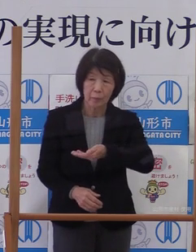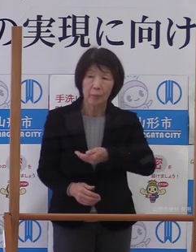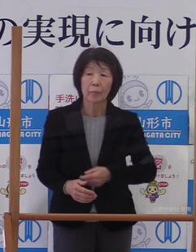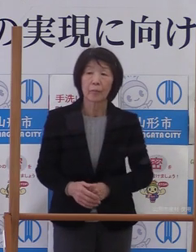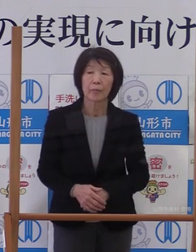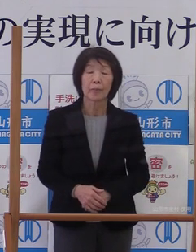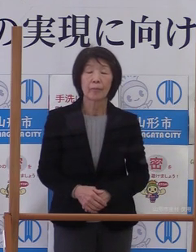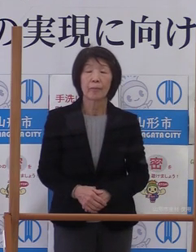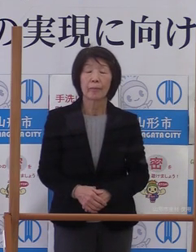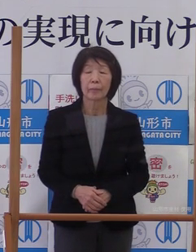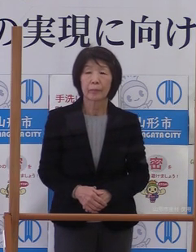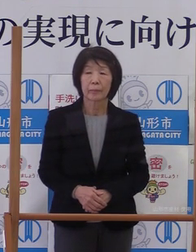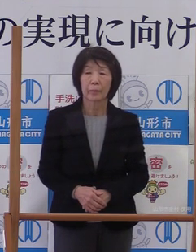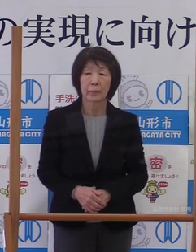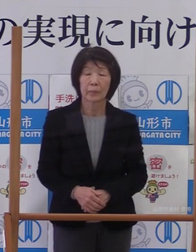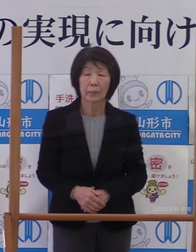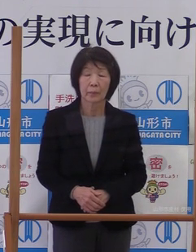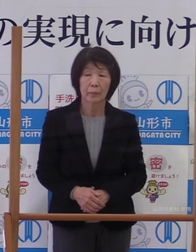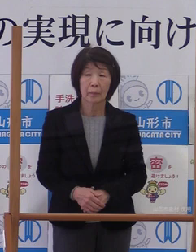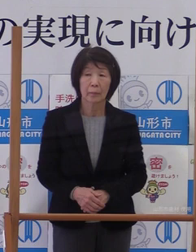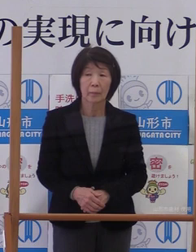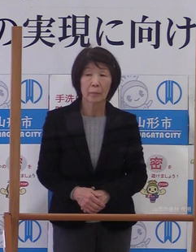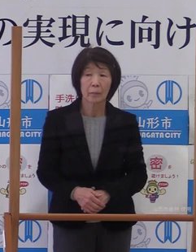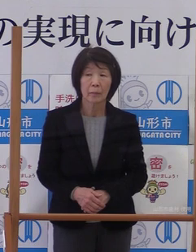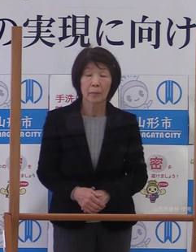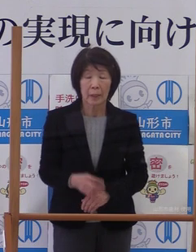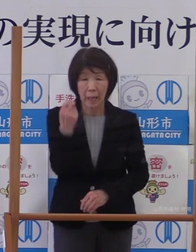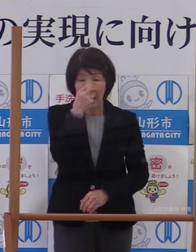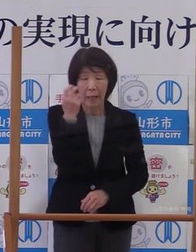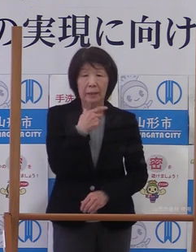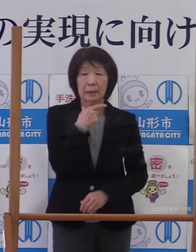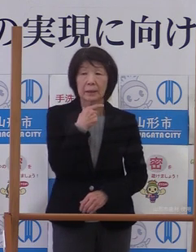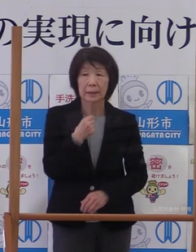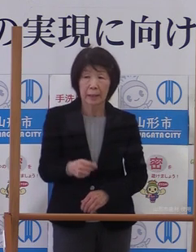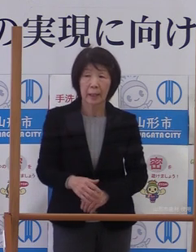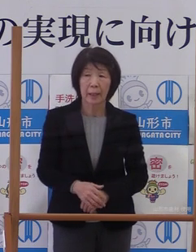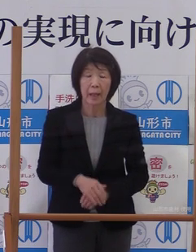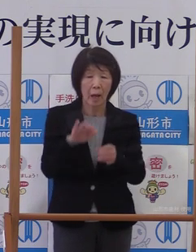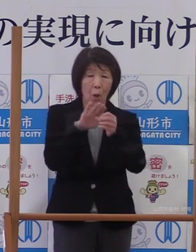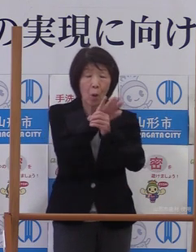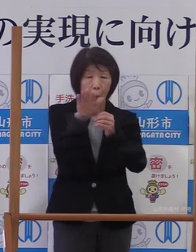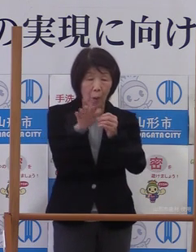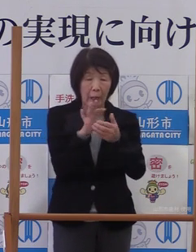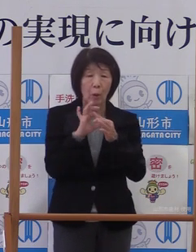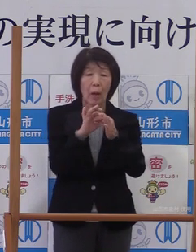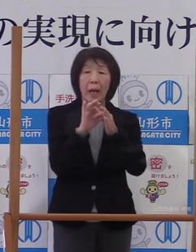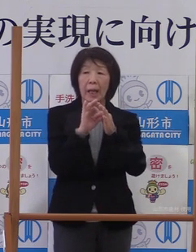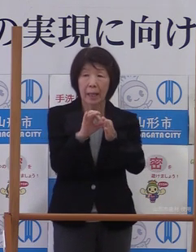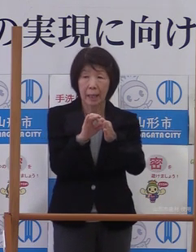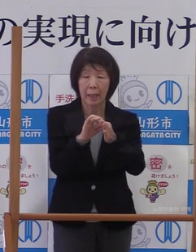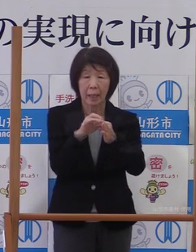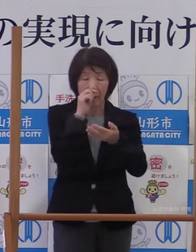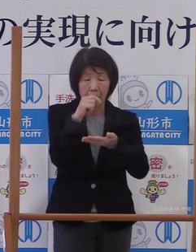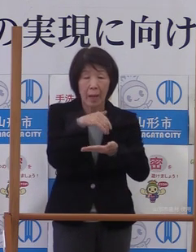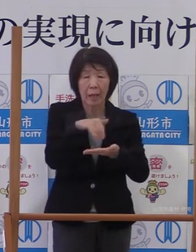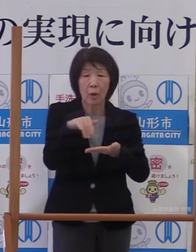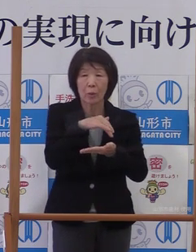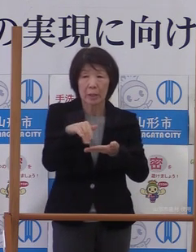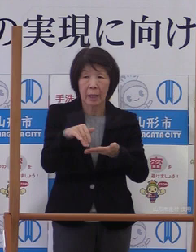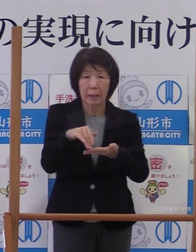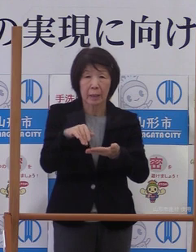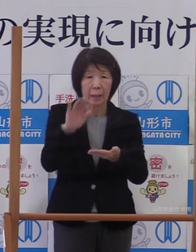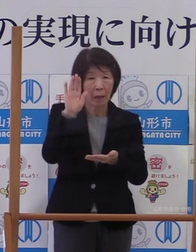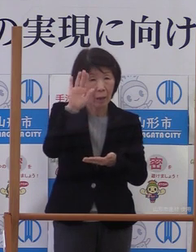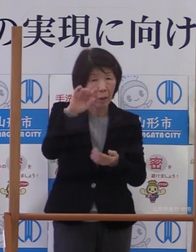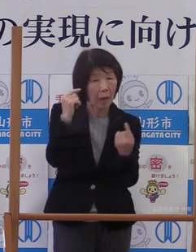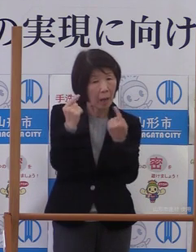日本経済新聞の佐山でございます。確認なんですが、今回コロナの関連でですね、予算がどういうふうに変わるのか